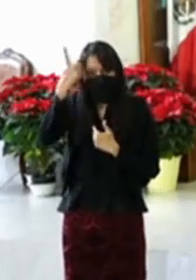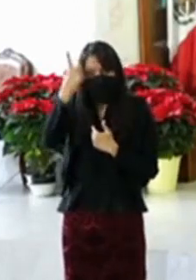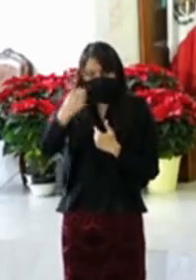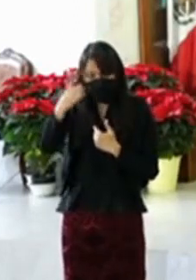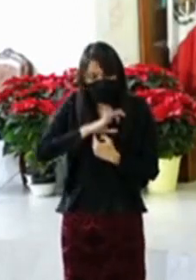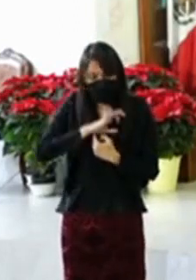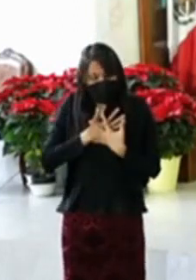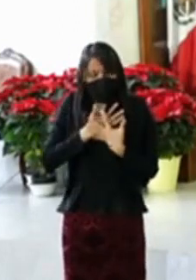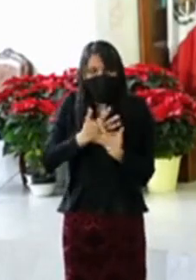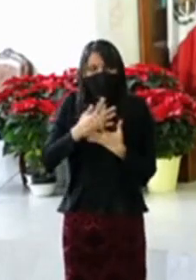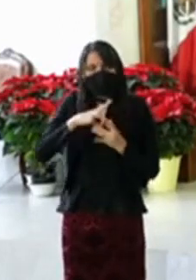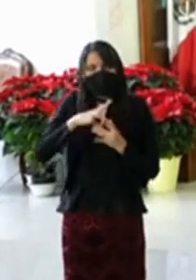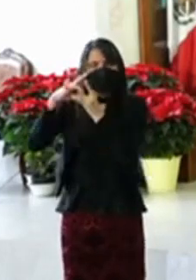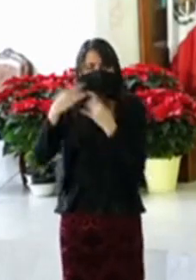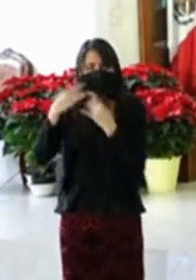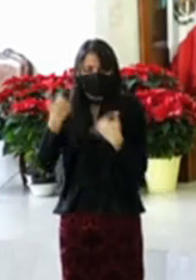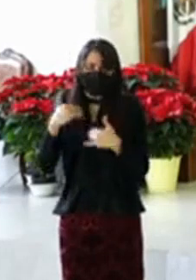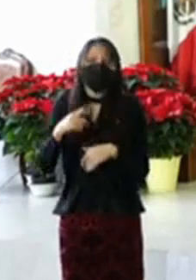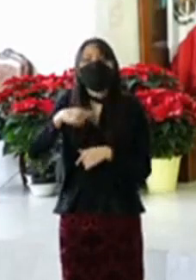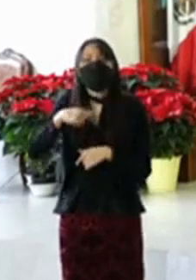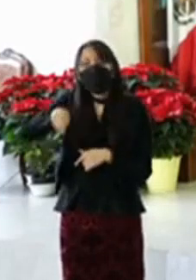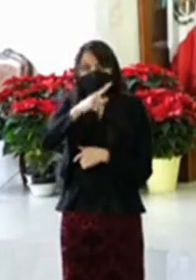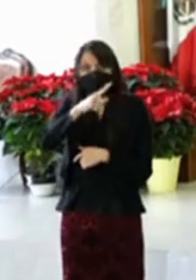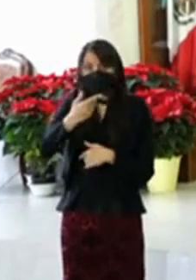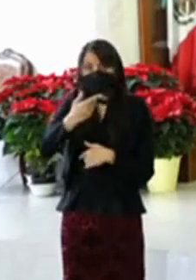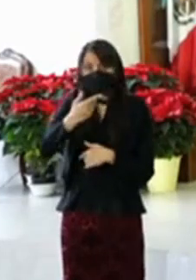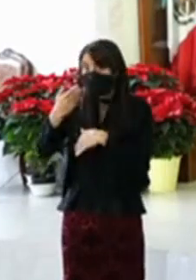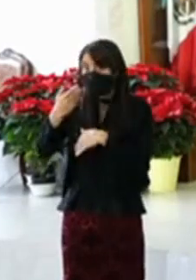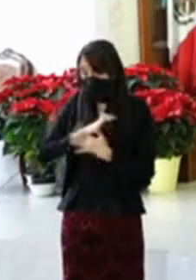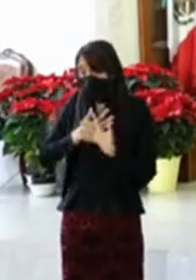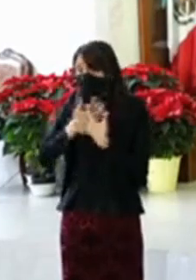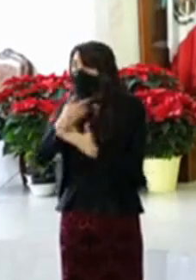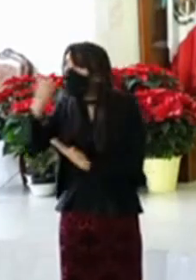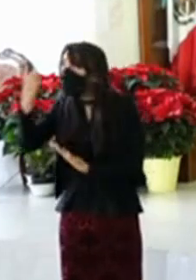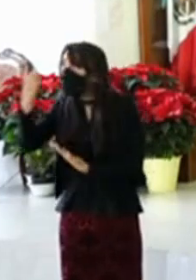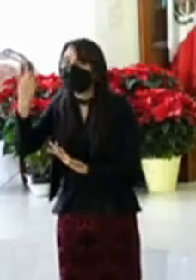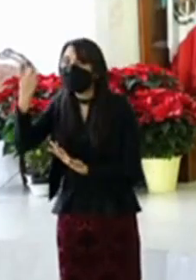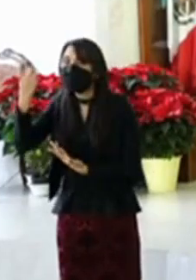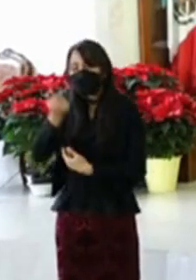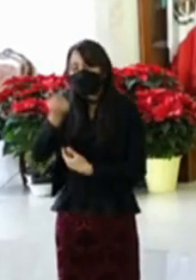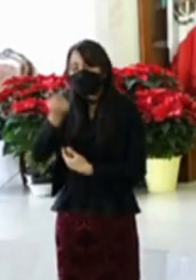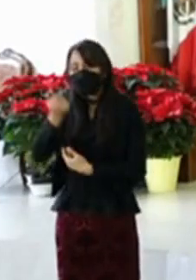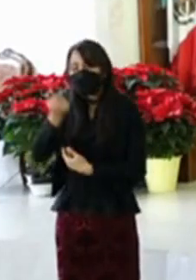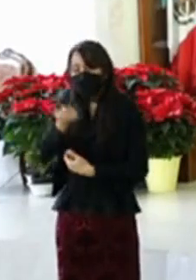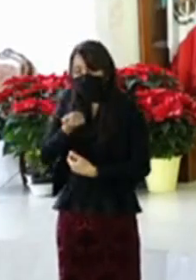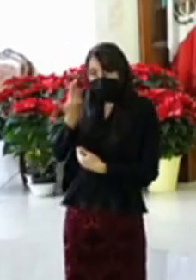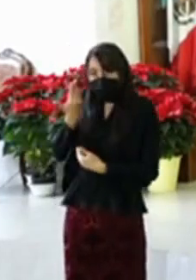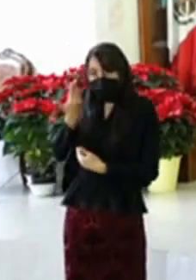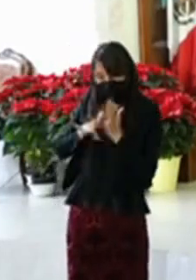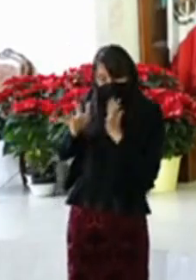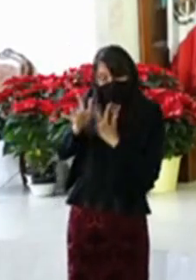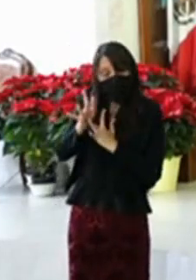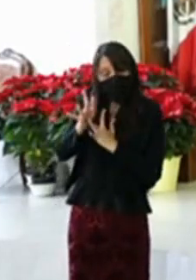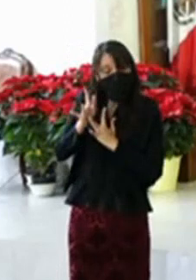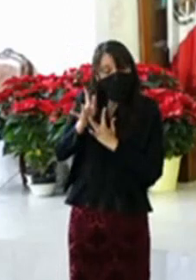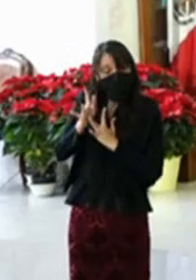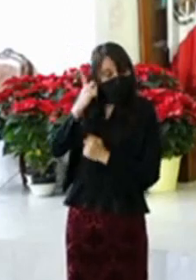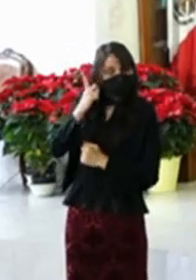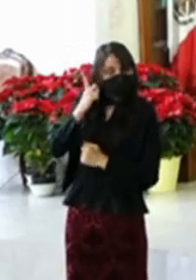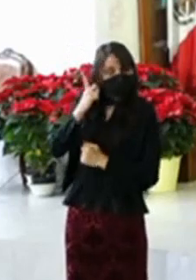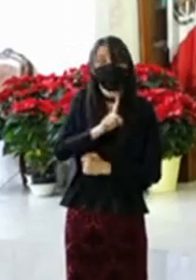primero. Y vemos un rostro en Él lleno de gracia, lleno de bendición, lleno